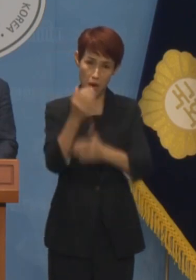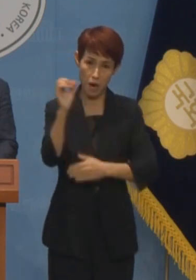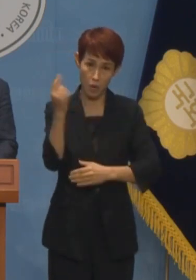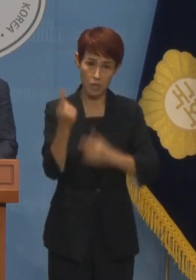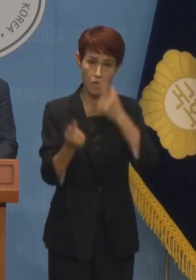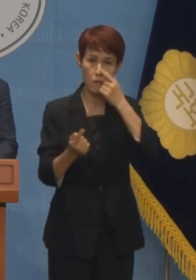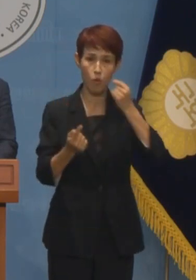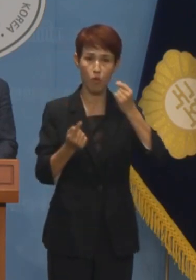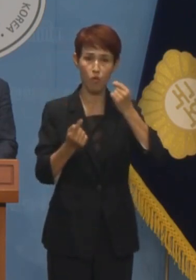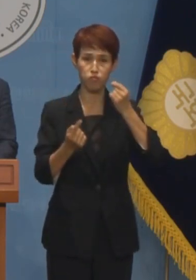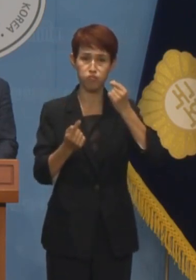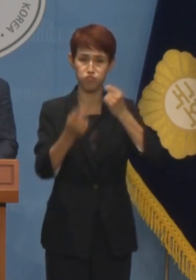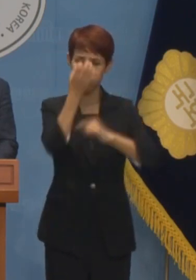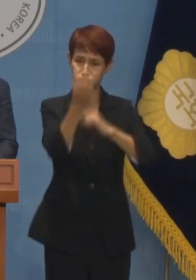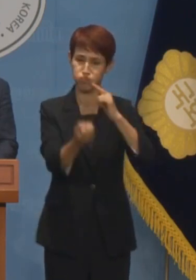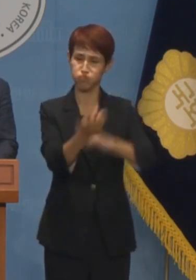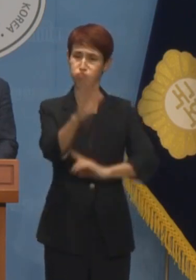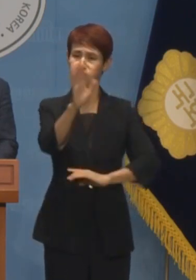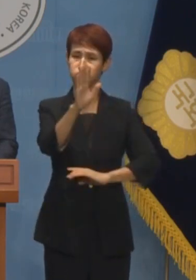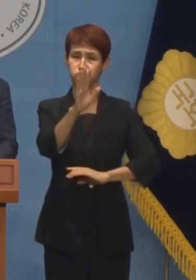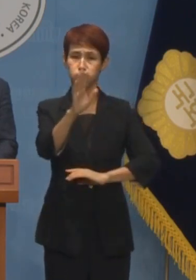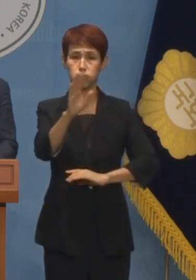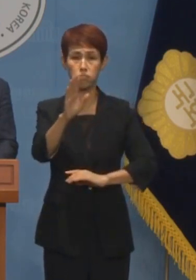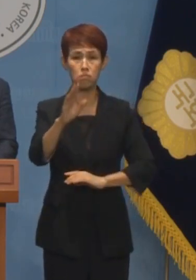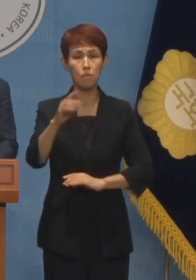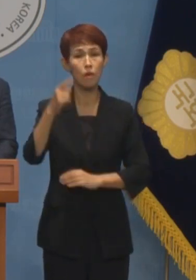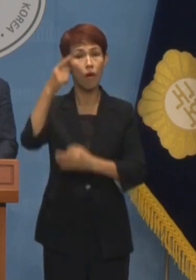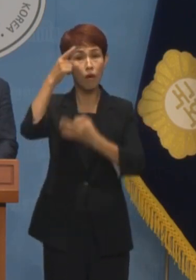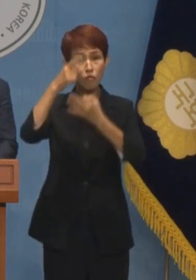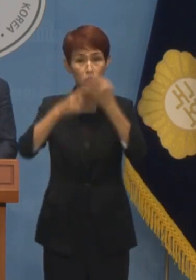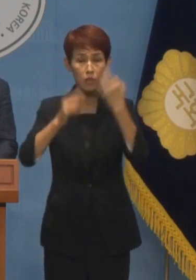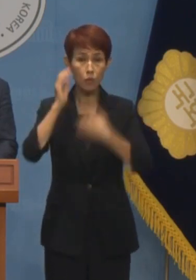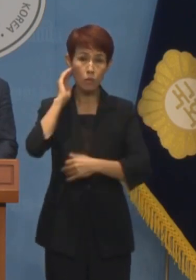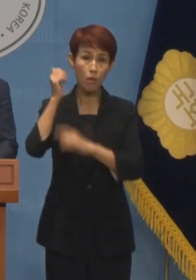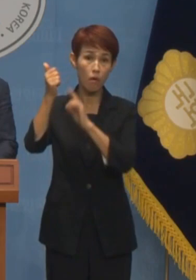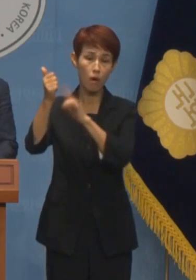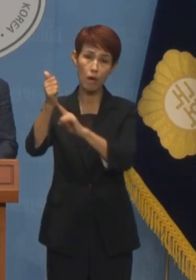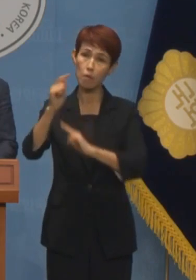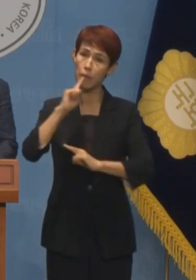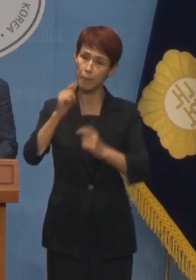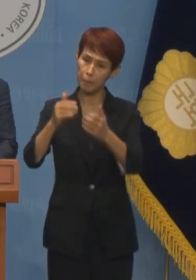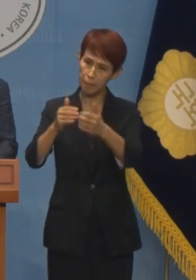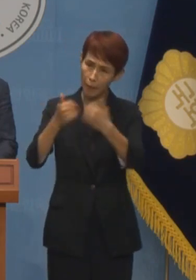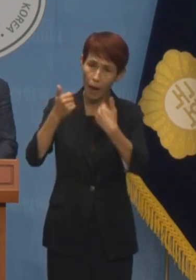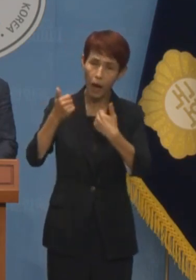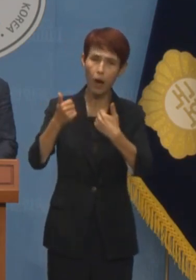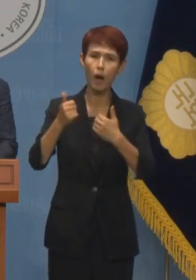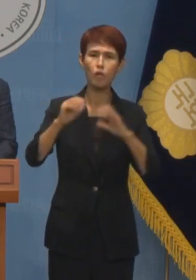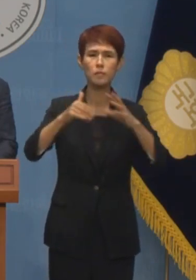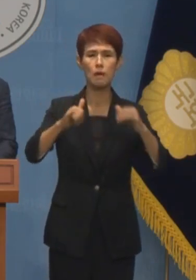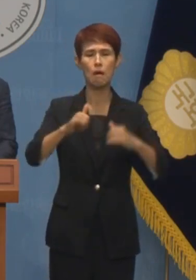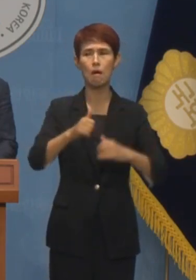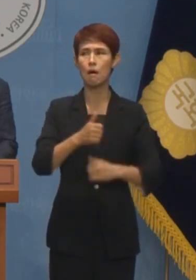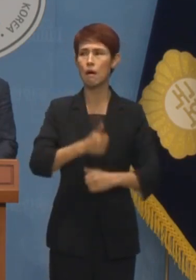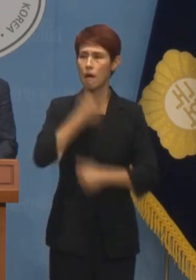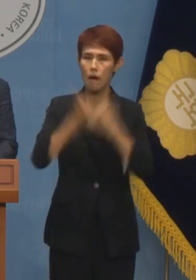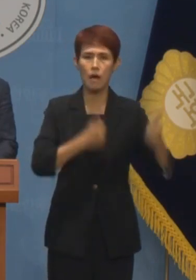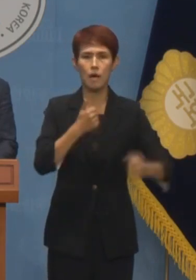생각하지 않는다는 등 윤석열 대통령 또한 친일 망언으로 국민을 기겁하게 만들었습니다.